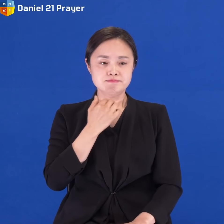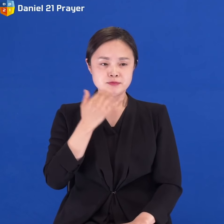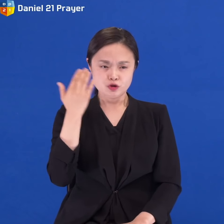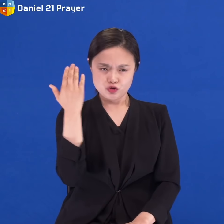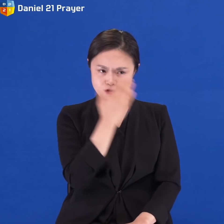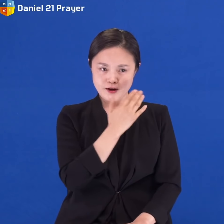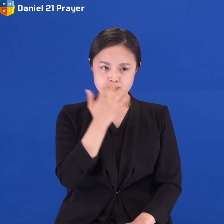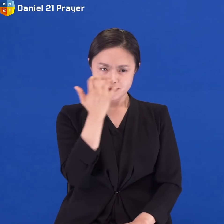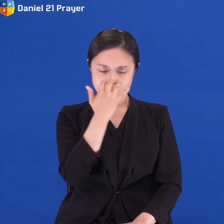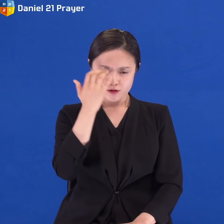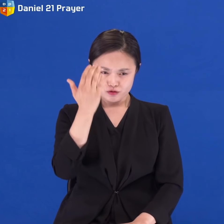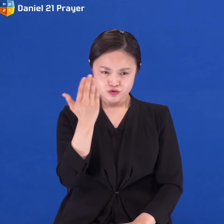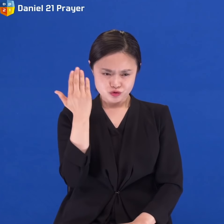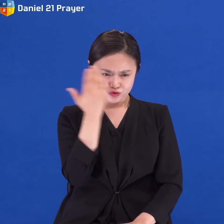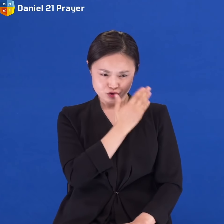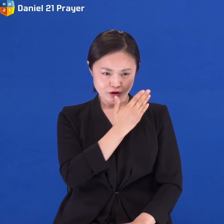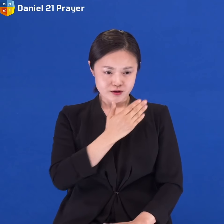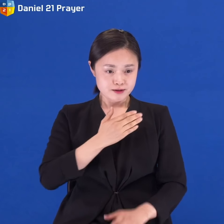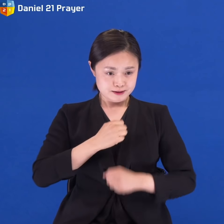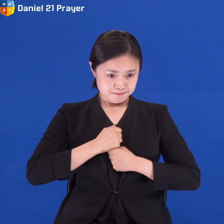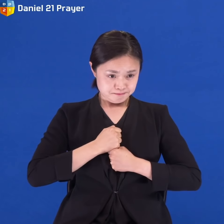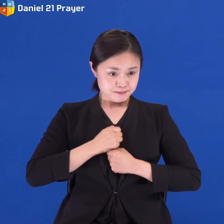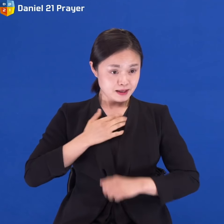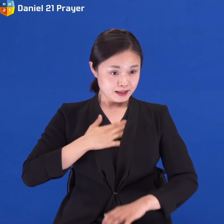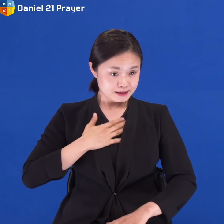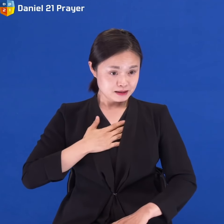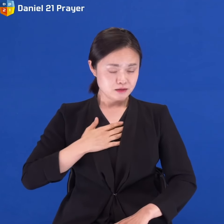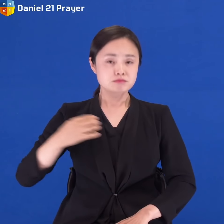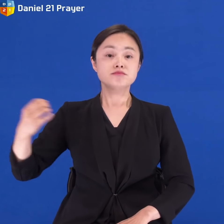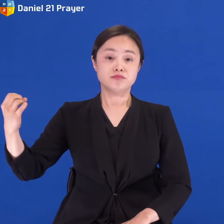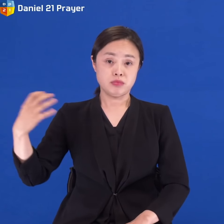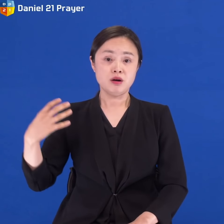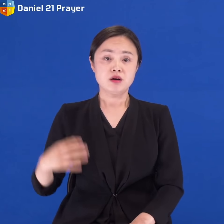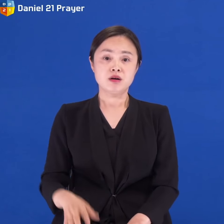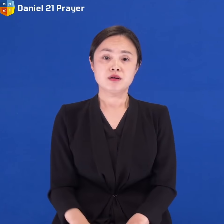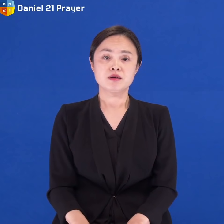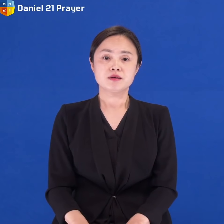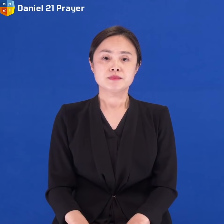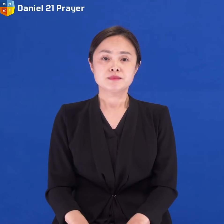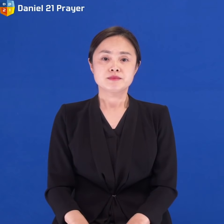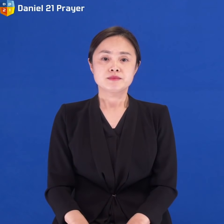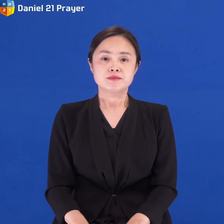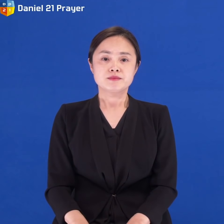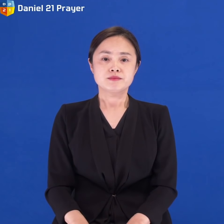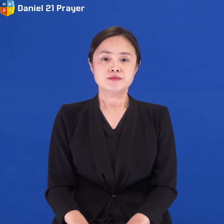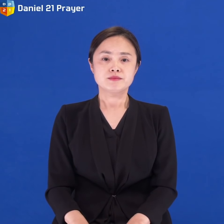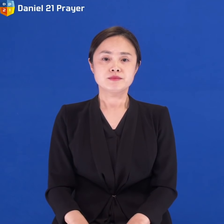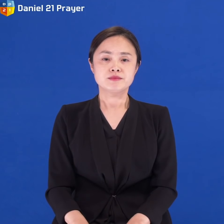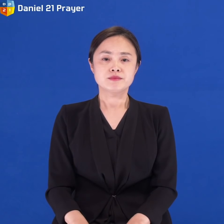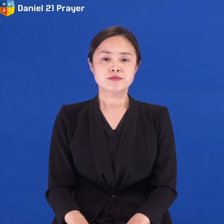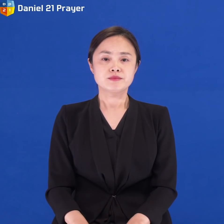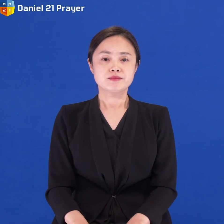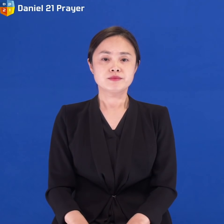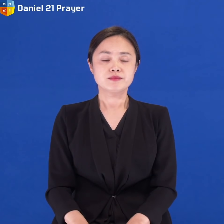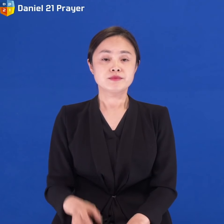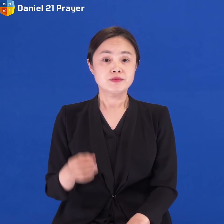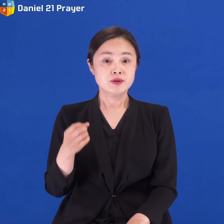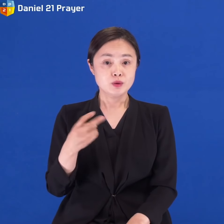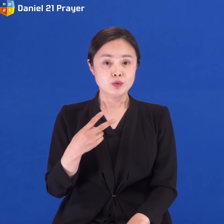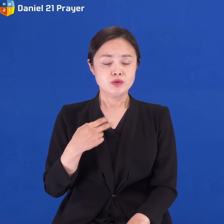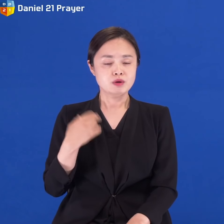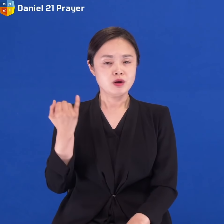그러던 저희 언니는 저와 호적에 15세라는 나이 차이가 나는